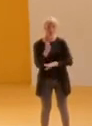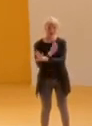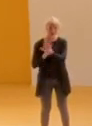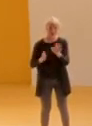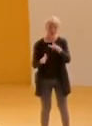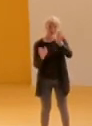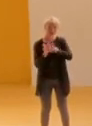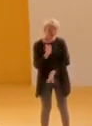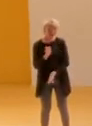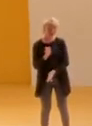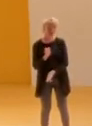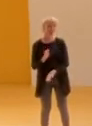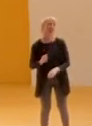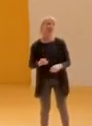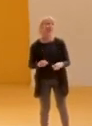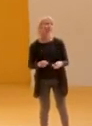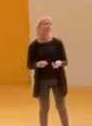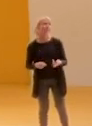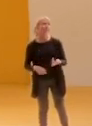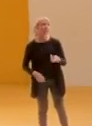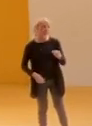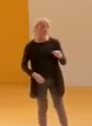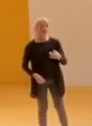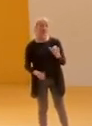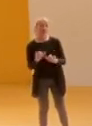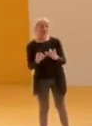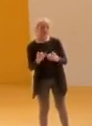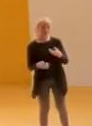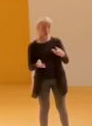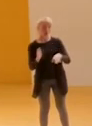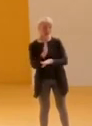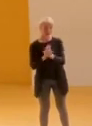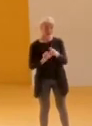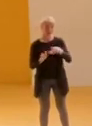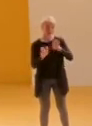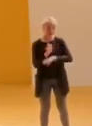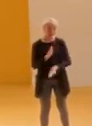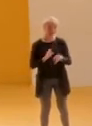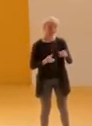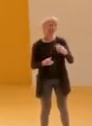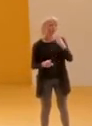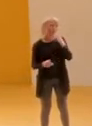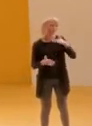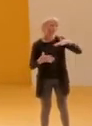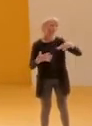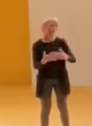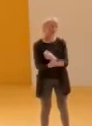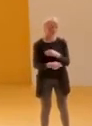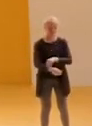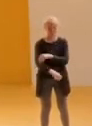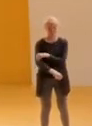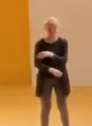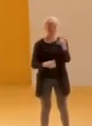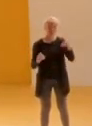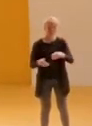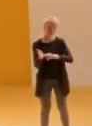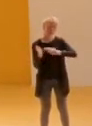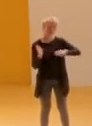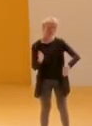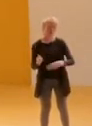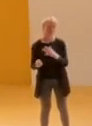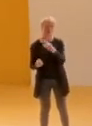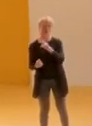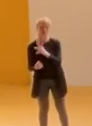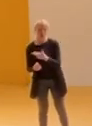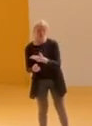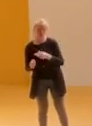dostałaby się jak powiedziałby Weber racjonalna Stałaby się korzystniejsza i de facto można by było zrezygnować z tego